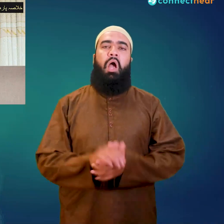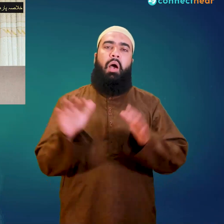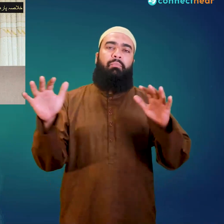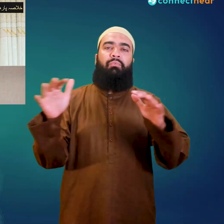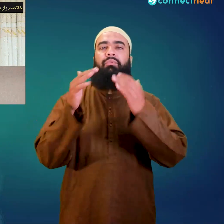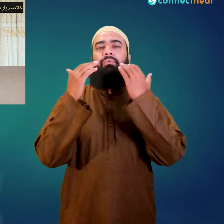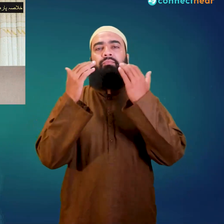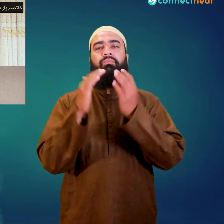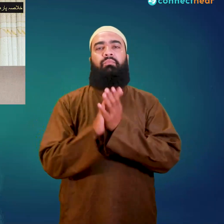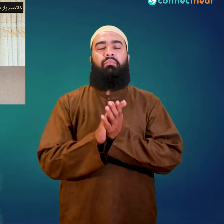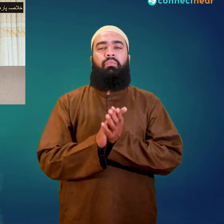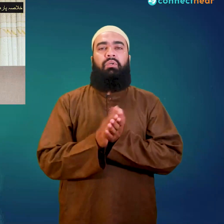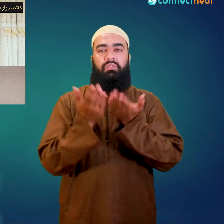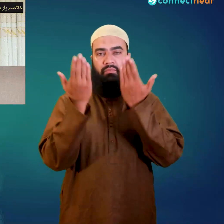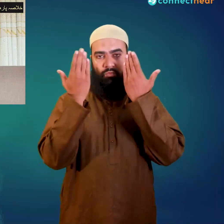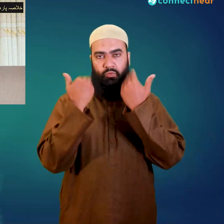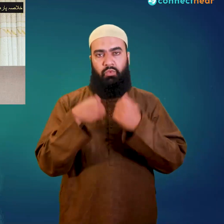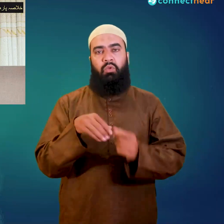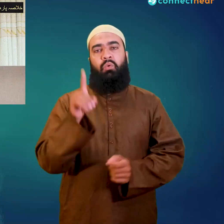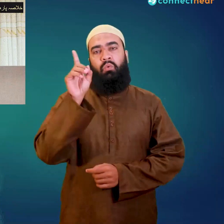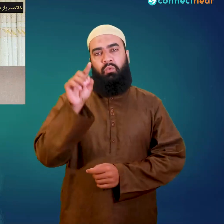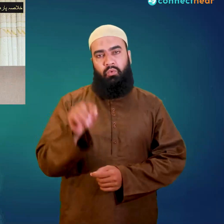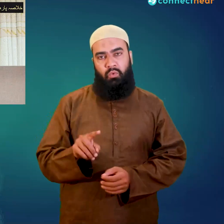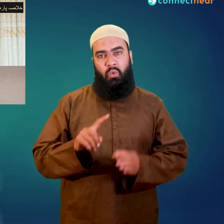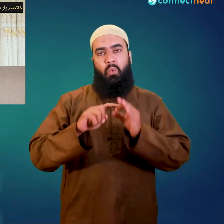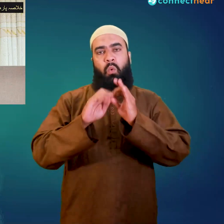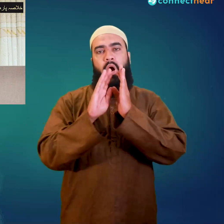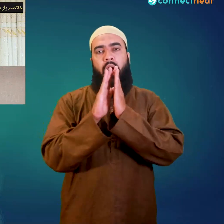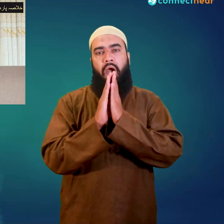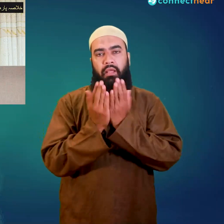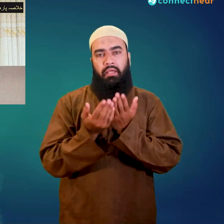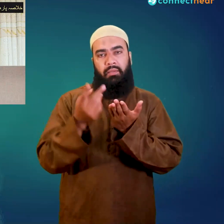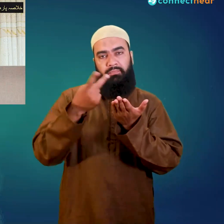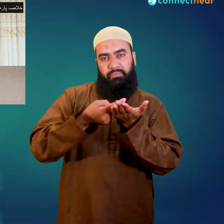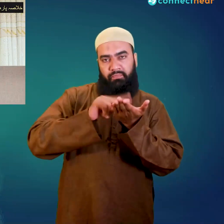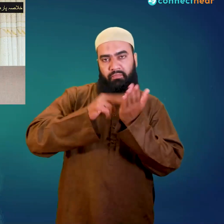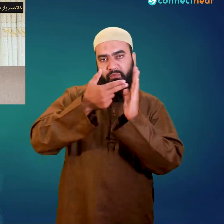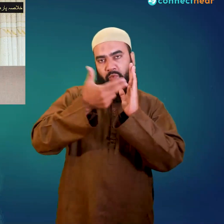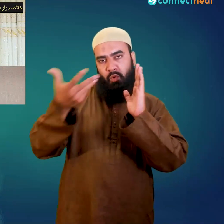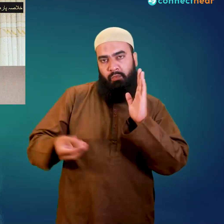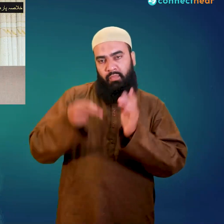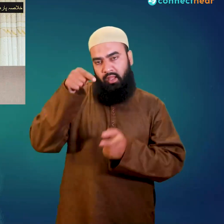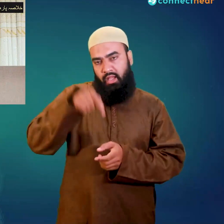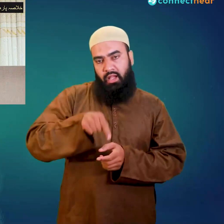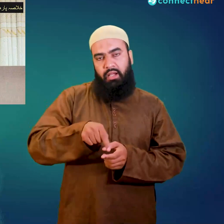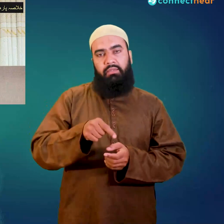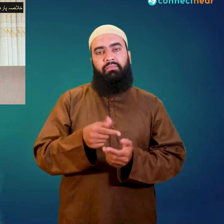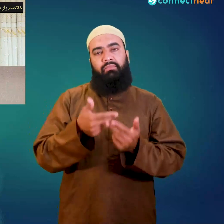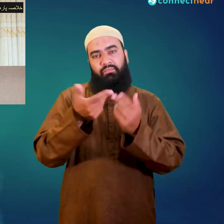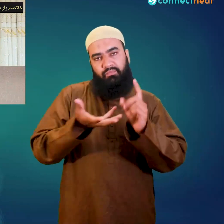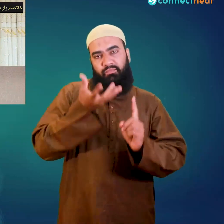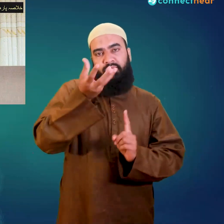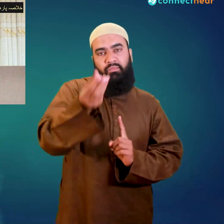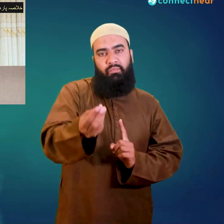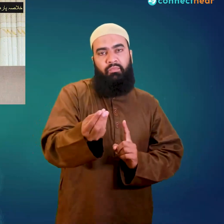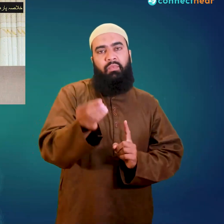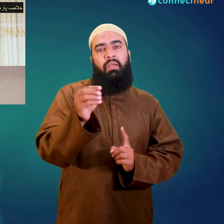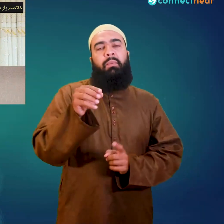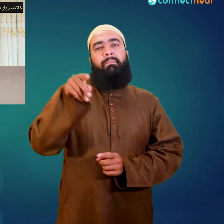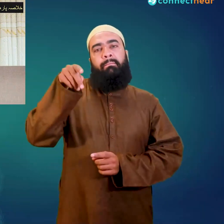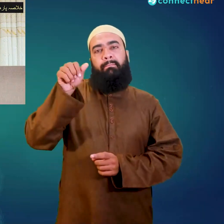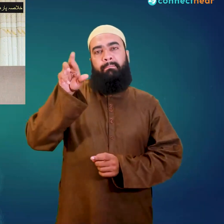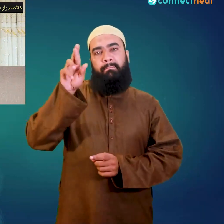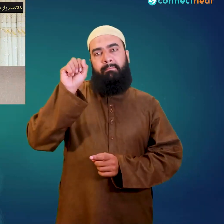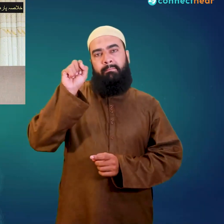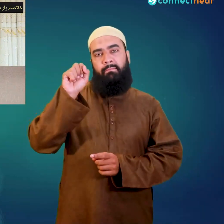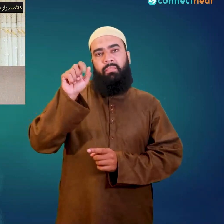ناظرین کرام، قرآن مجید کے پاروں کے خلاصے کے اس پروگرام میں آج آپ کے سامنے پارہ